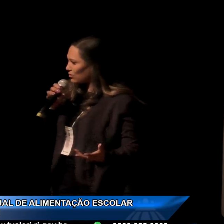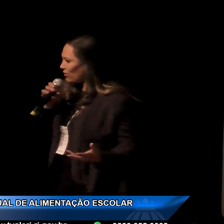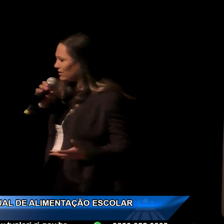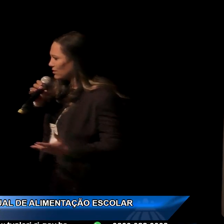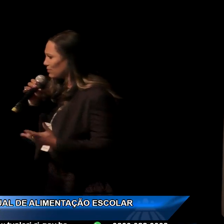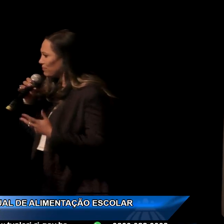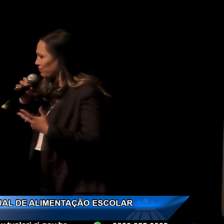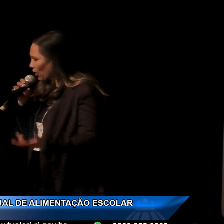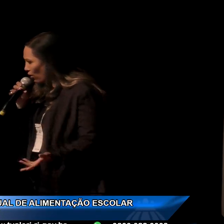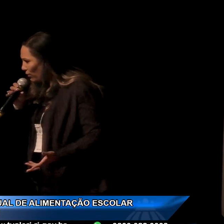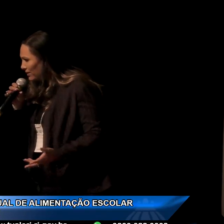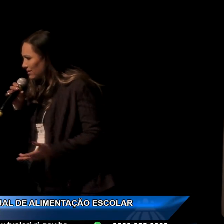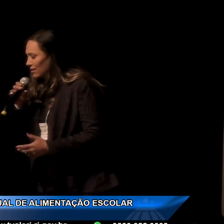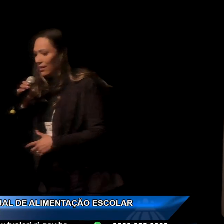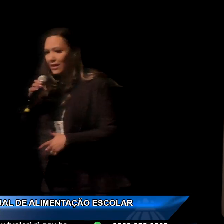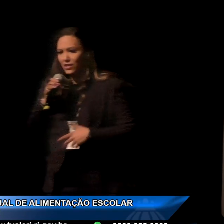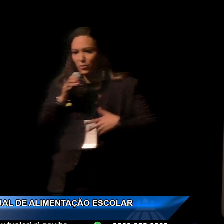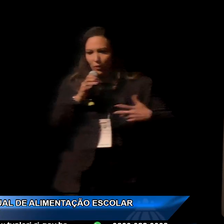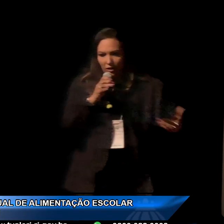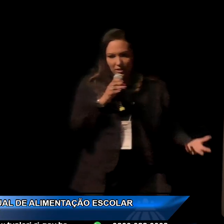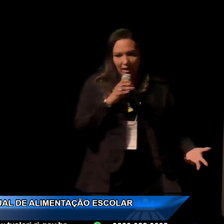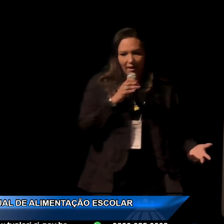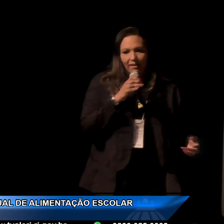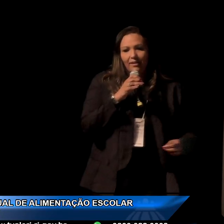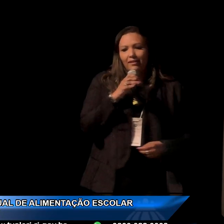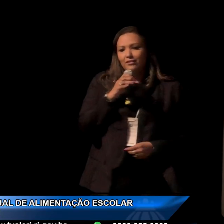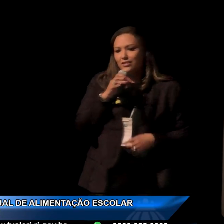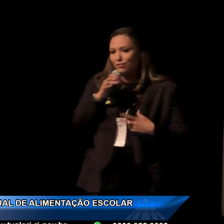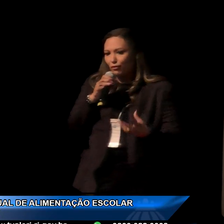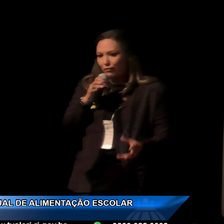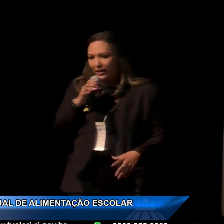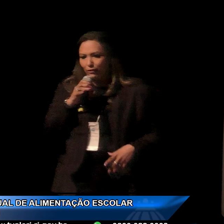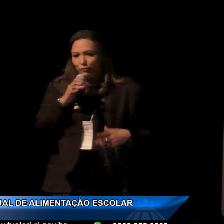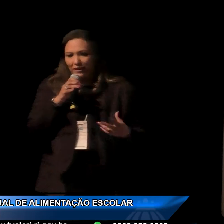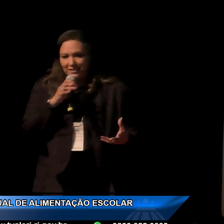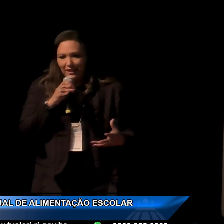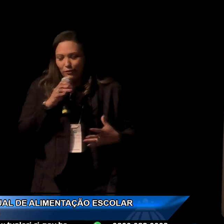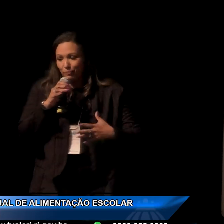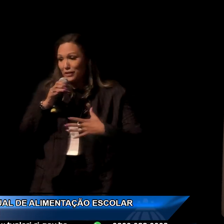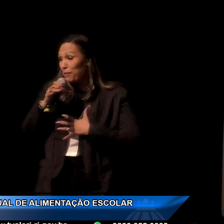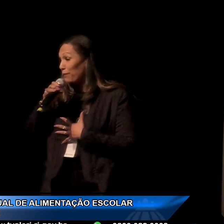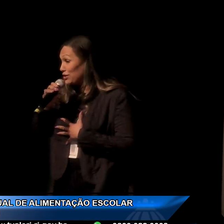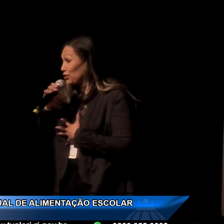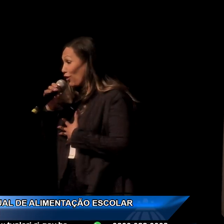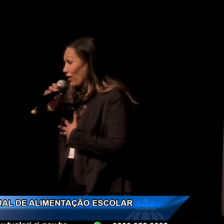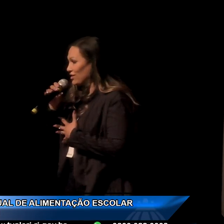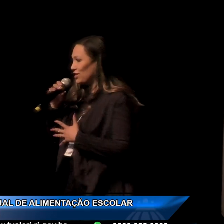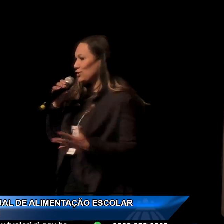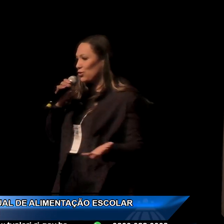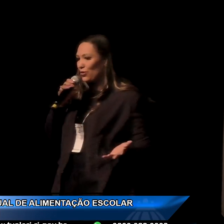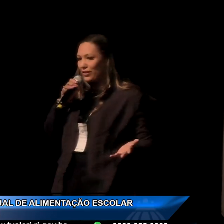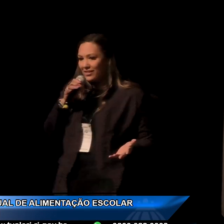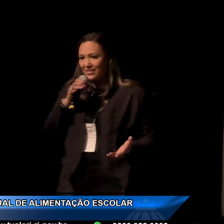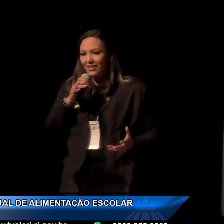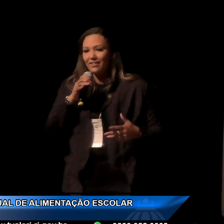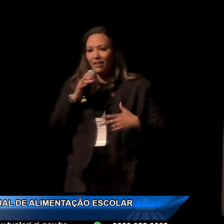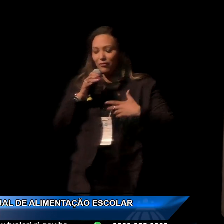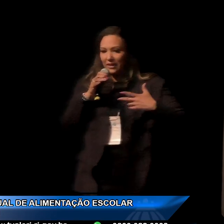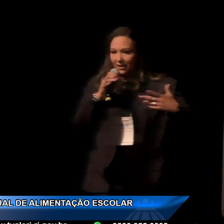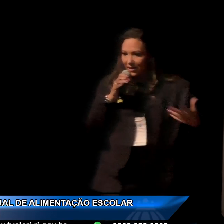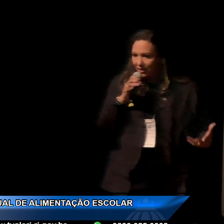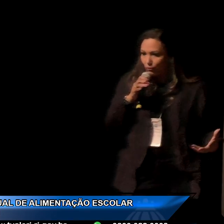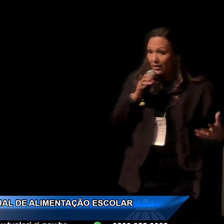tantas coisas boas que a gente pode estar desenvolvendo fazendo principalmente nós gestores